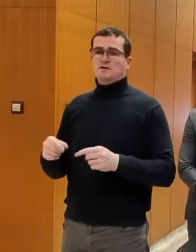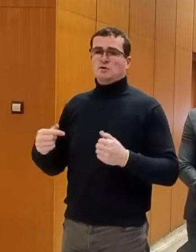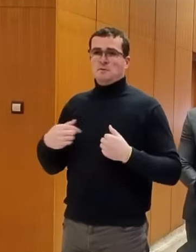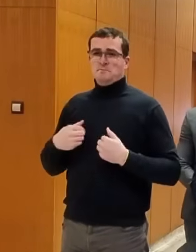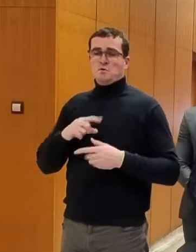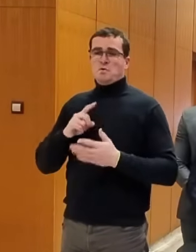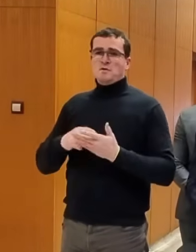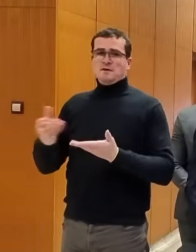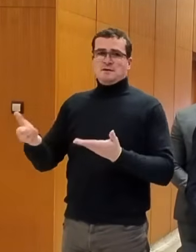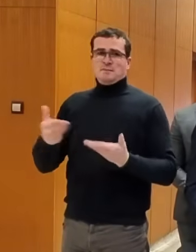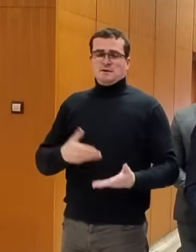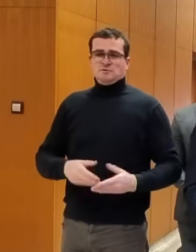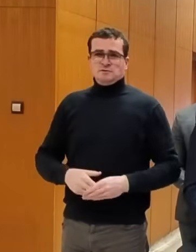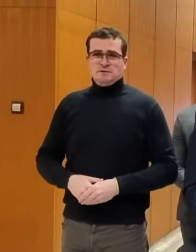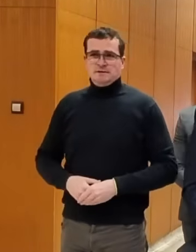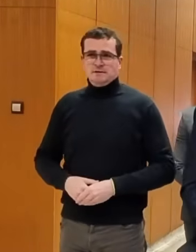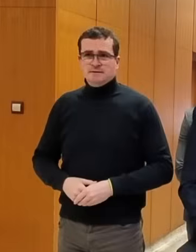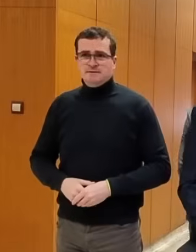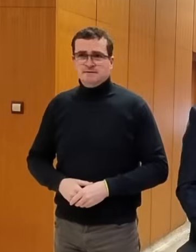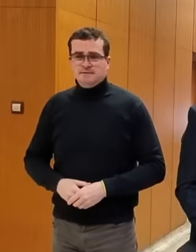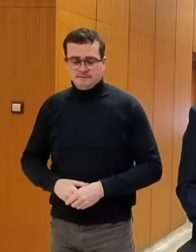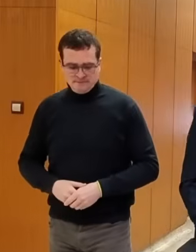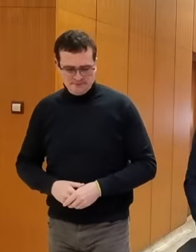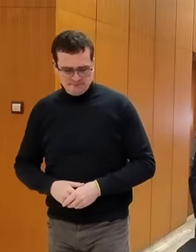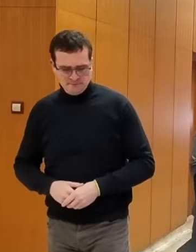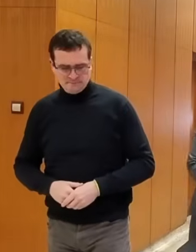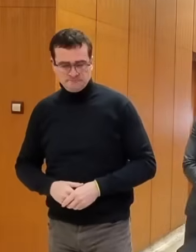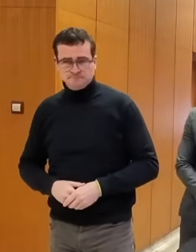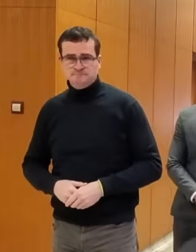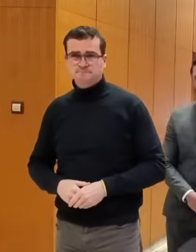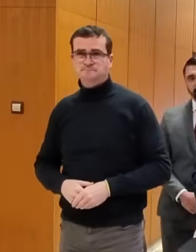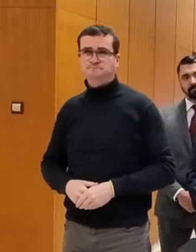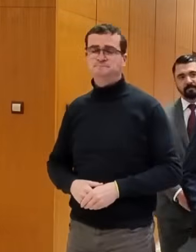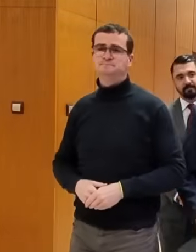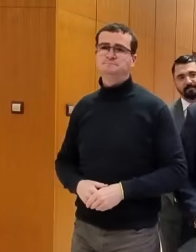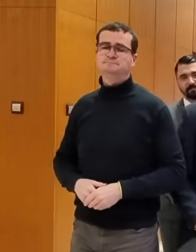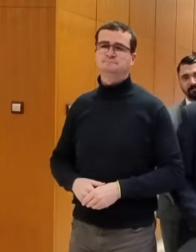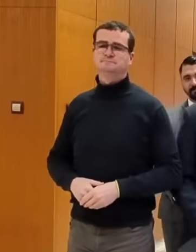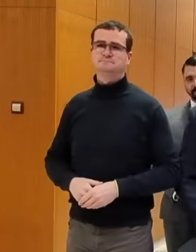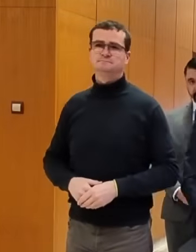keď sú nejaké otázky, alebo keď ma chcú doplniť kolegovia, nech sa páči.